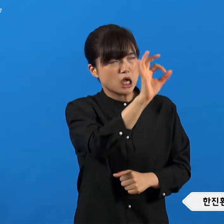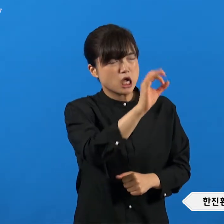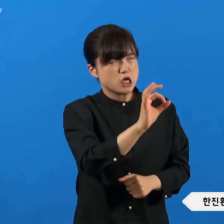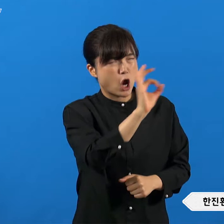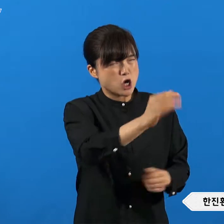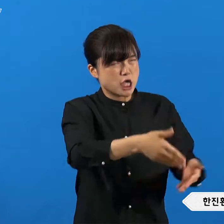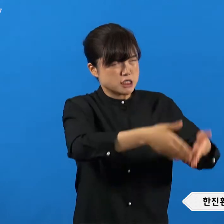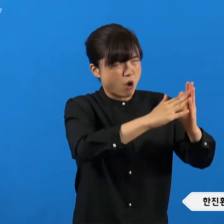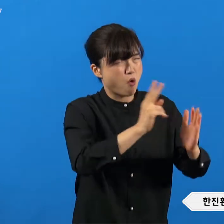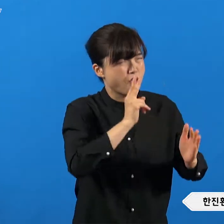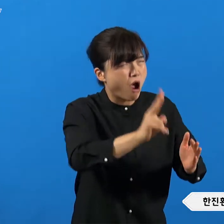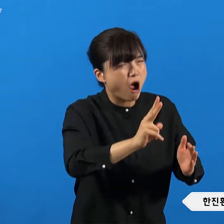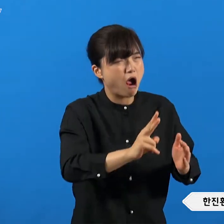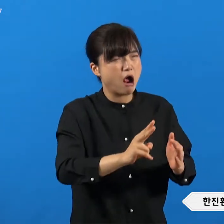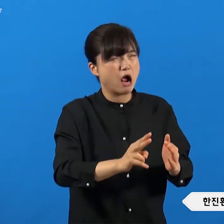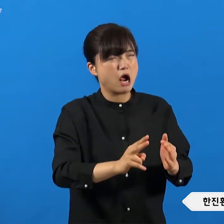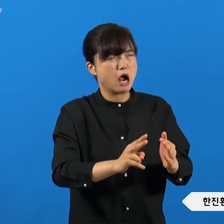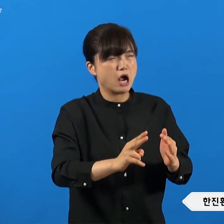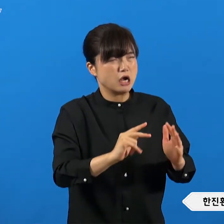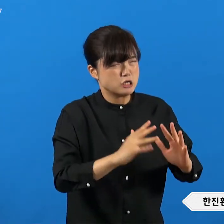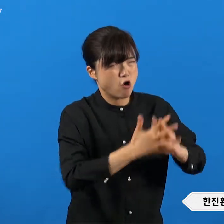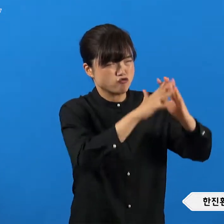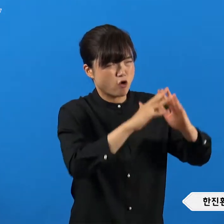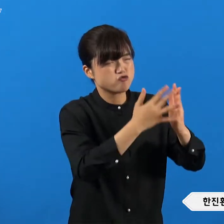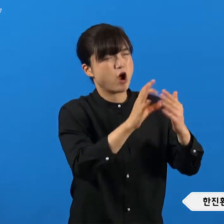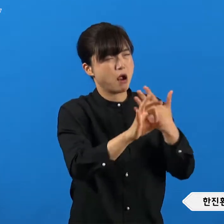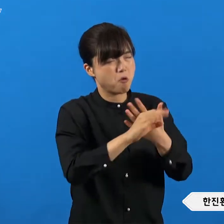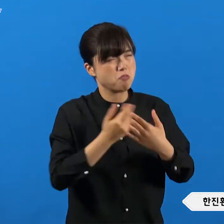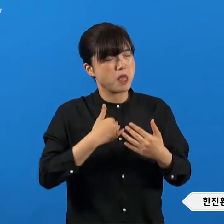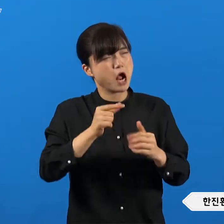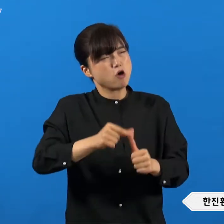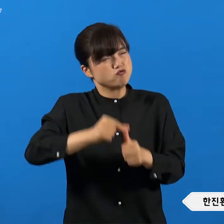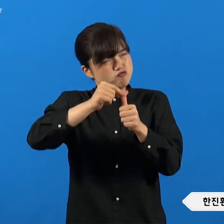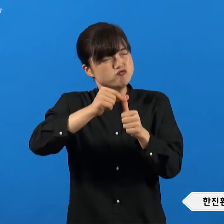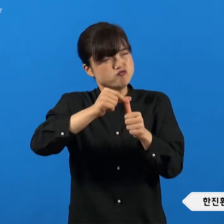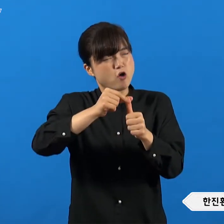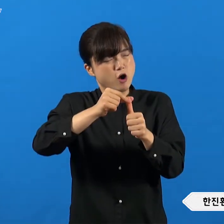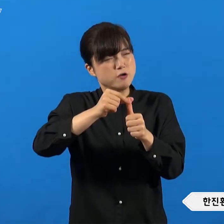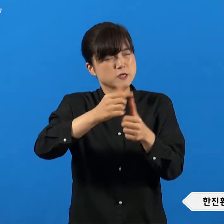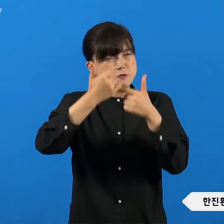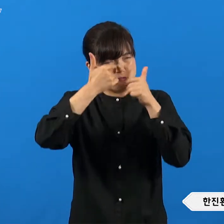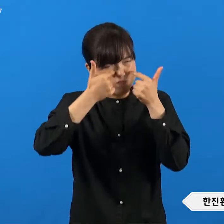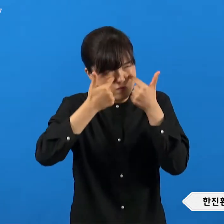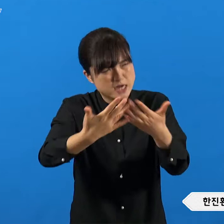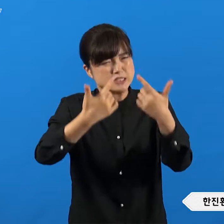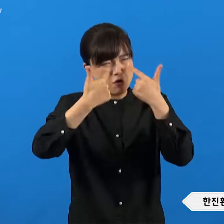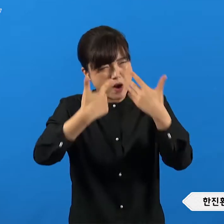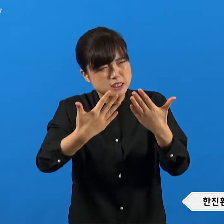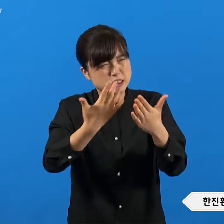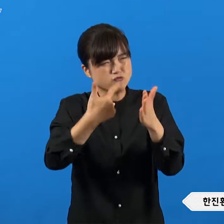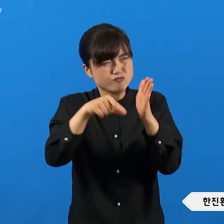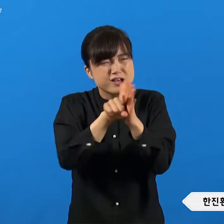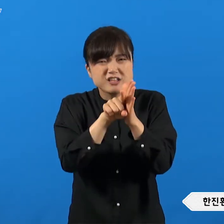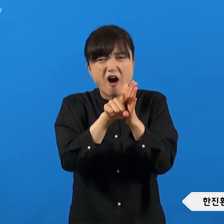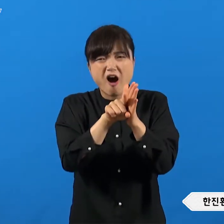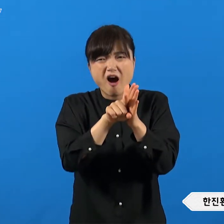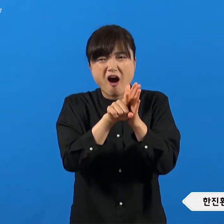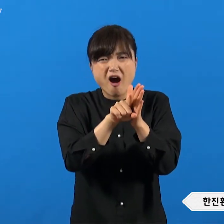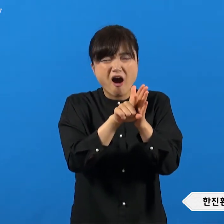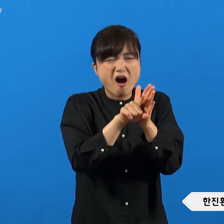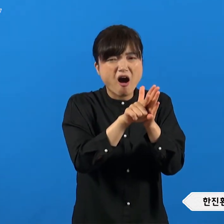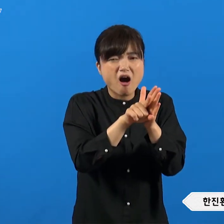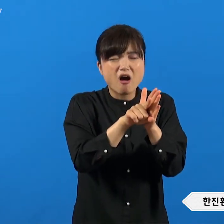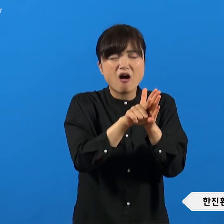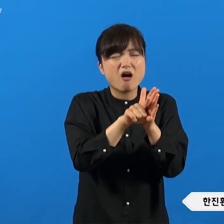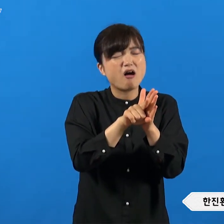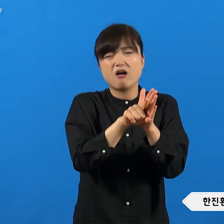그렇게 예배당을 자꾸 건축할수록 내 구원이 점점 더 확실해진다고 생각해서 그렇게 한다면 그게